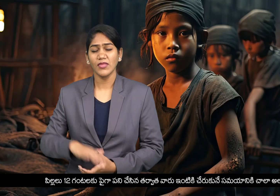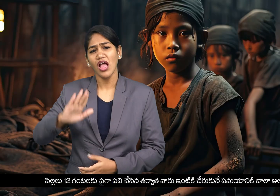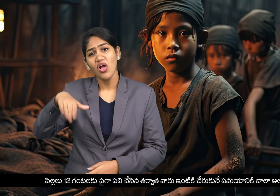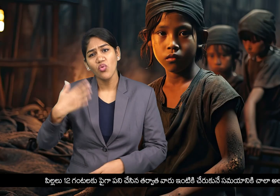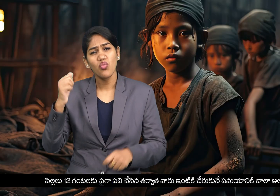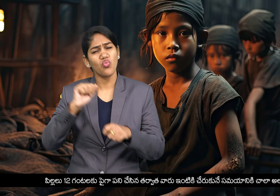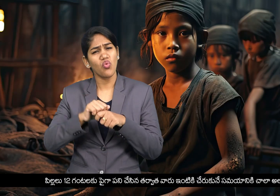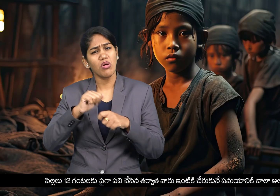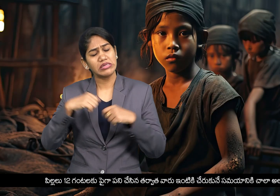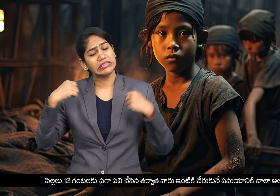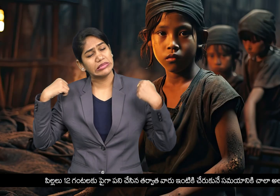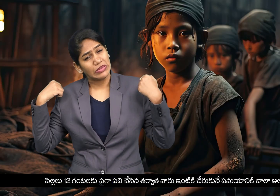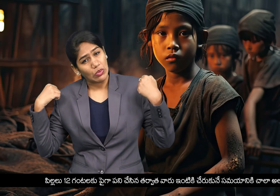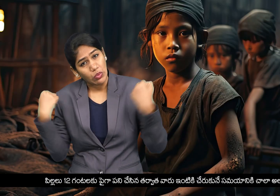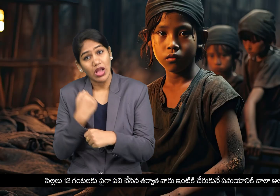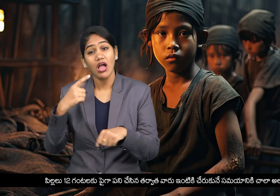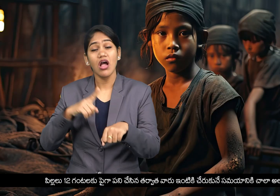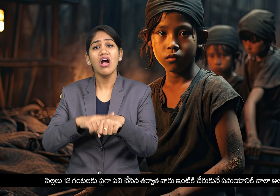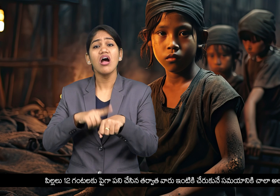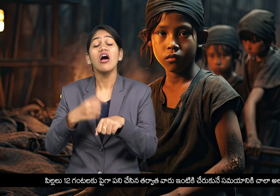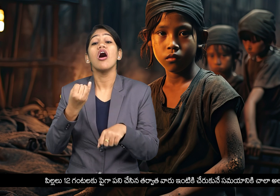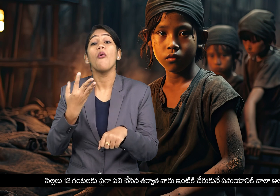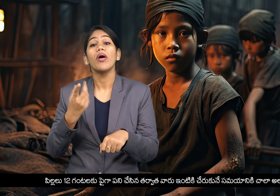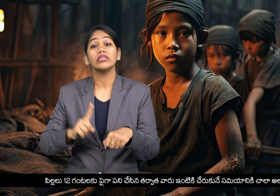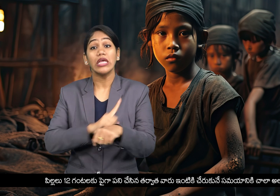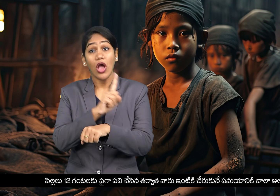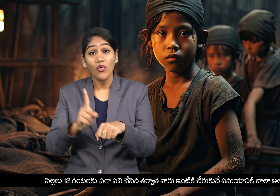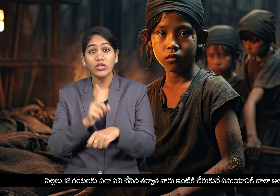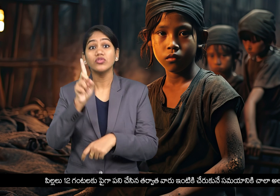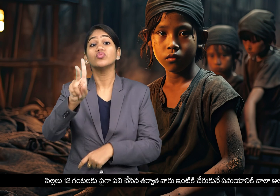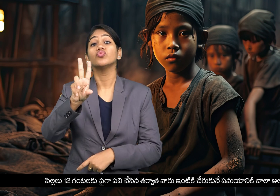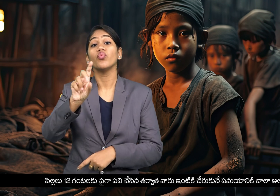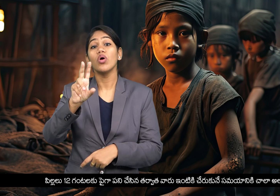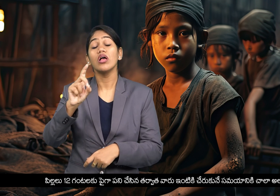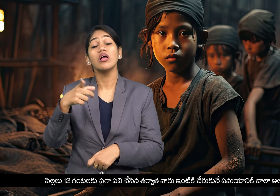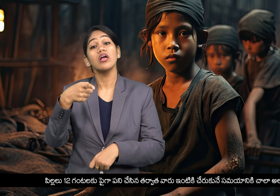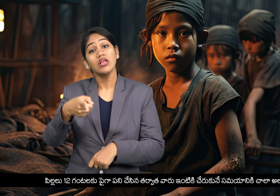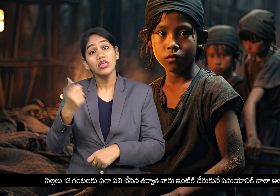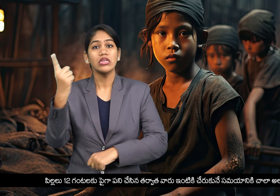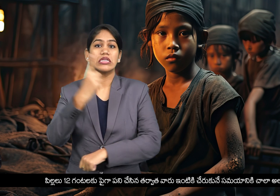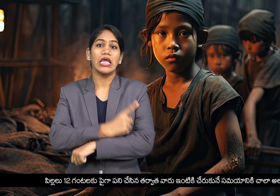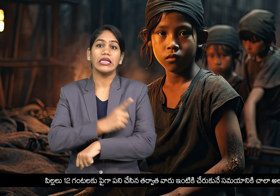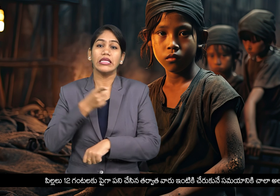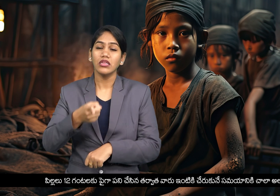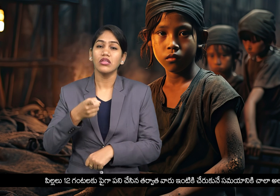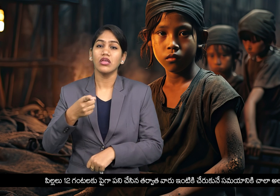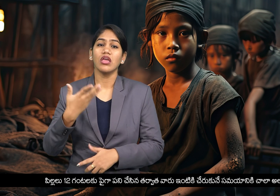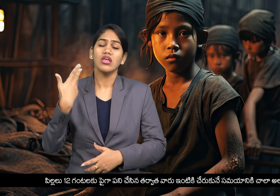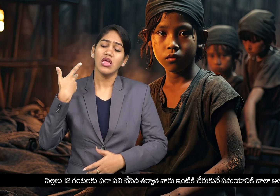పిల్లలు 12 గంటలకు పైగా పనిచేసిన తర్వాత వారి ఇంటికి చేరుకునే సమయానికి చాలా